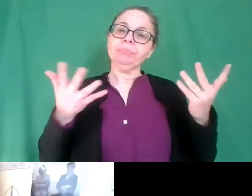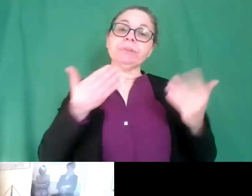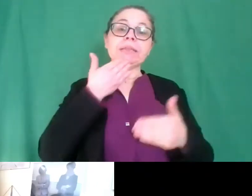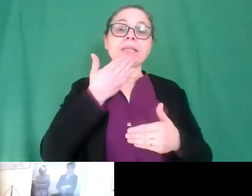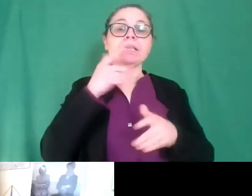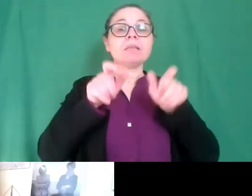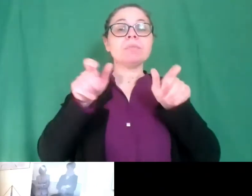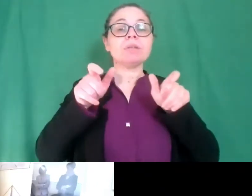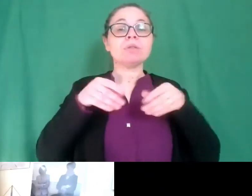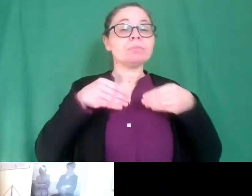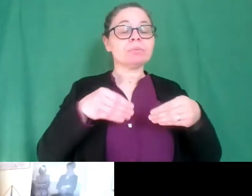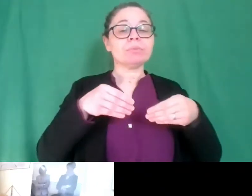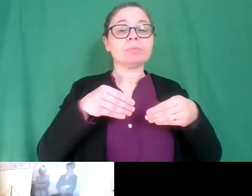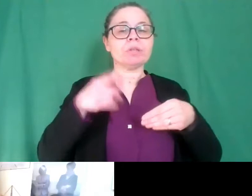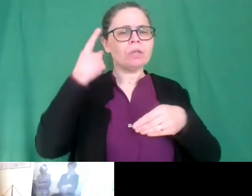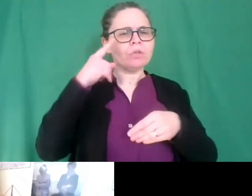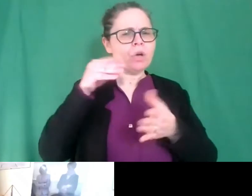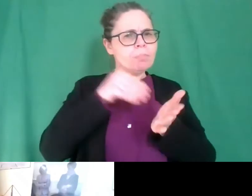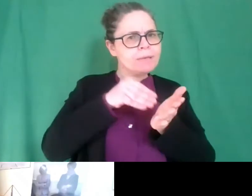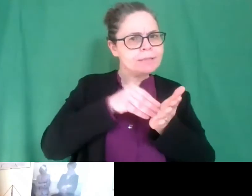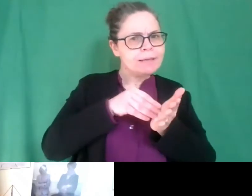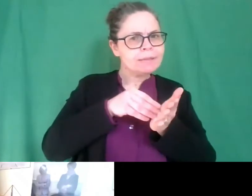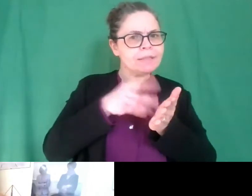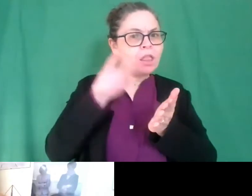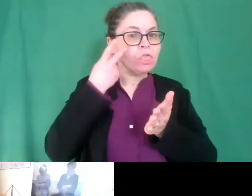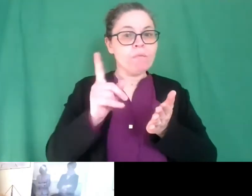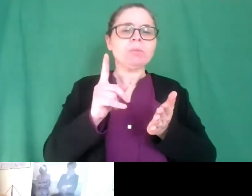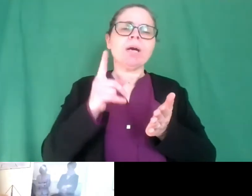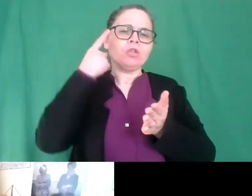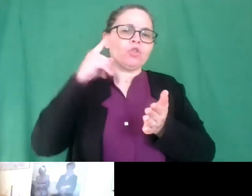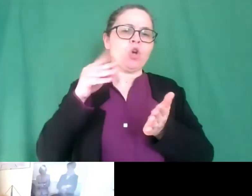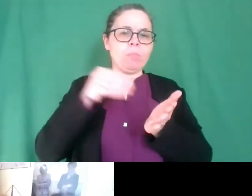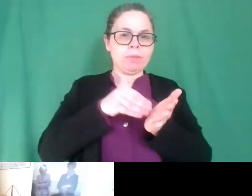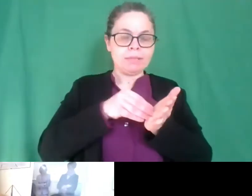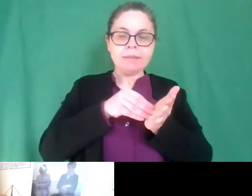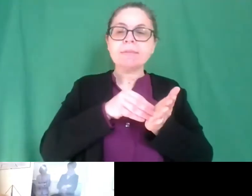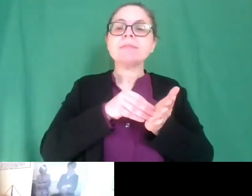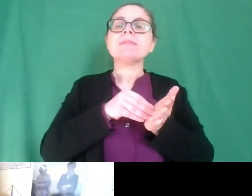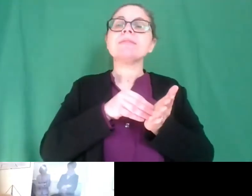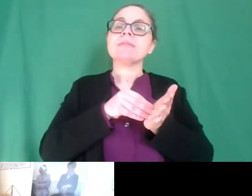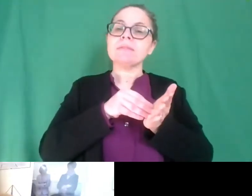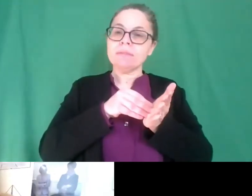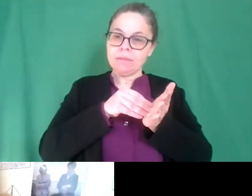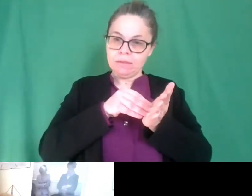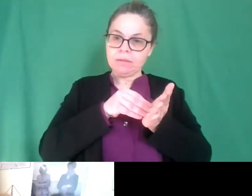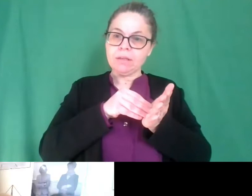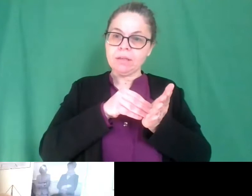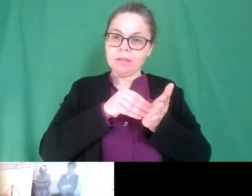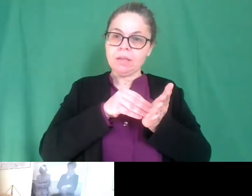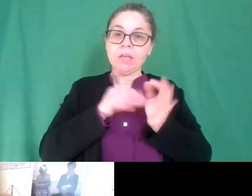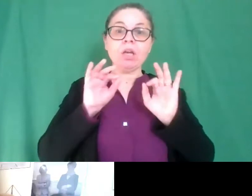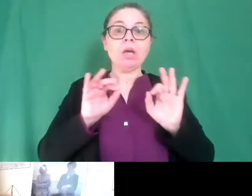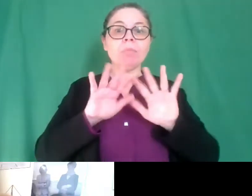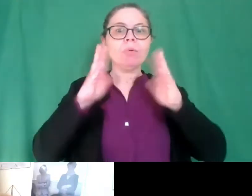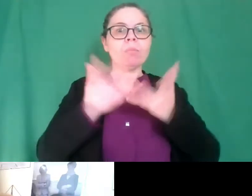in particolare so che c'è non la vedo ma eh è con noi un'eminenza del mondo dei